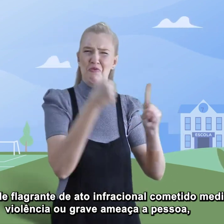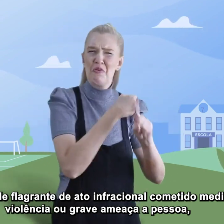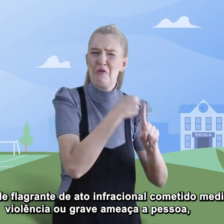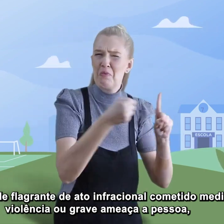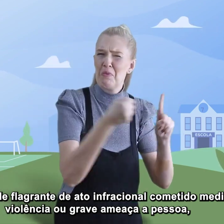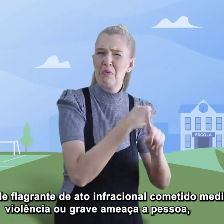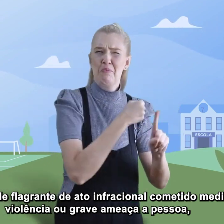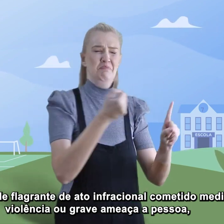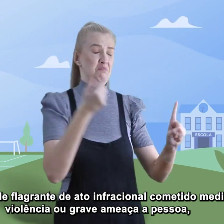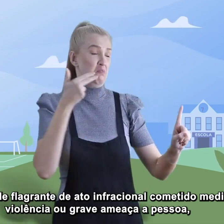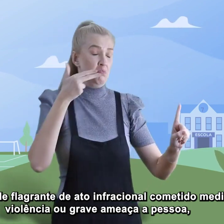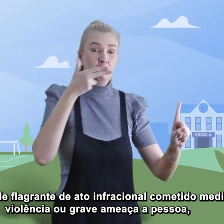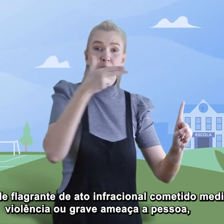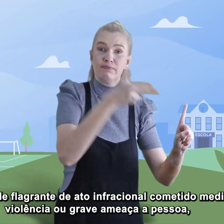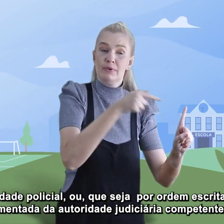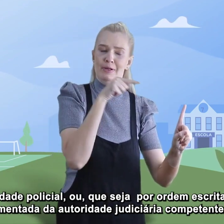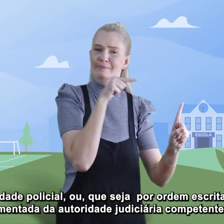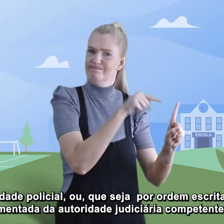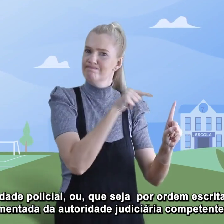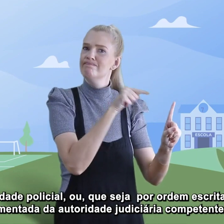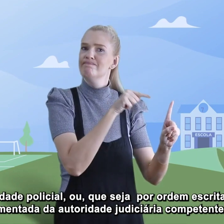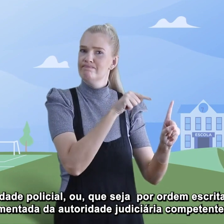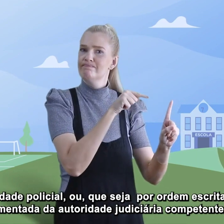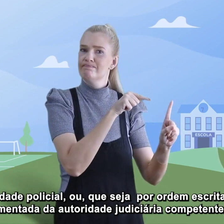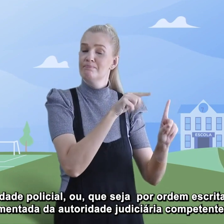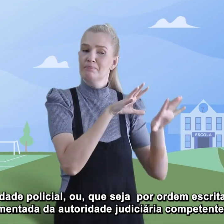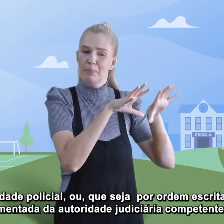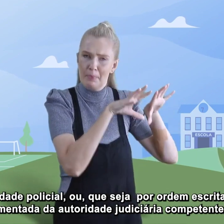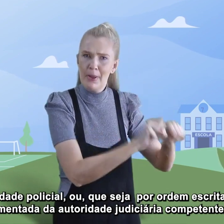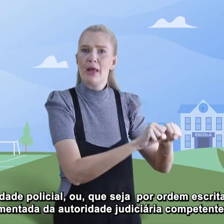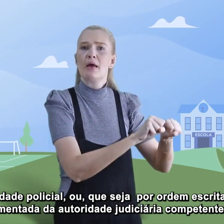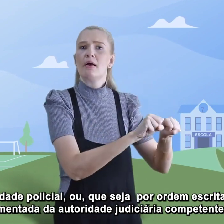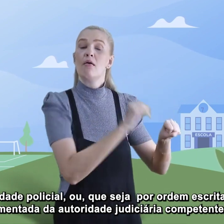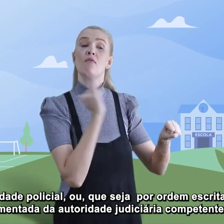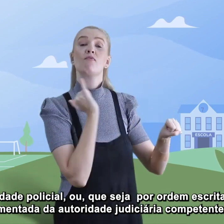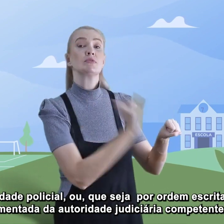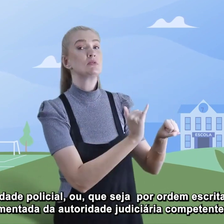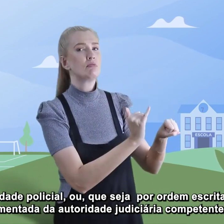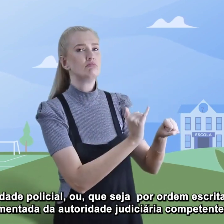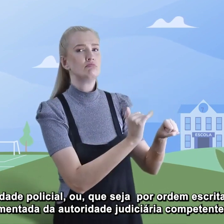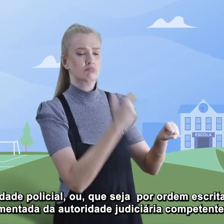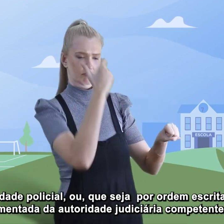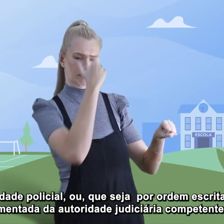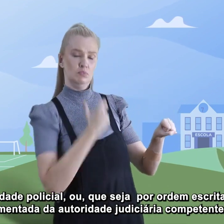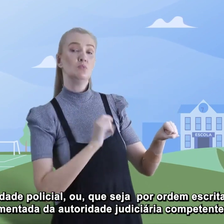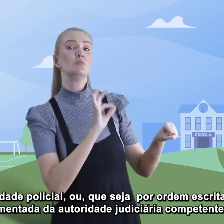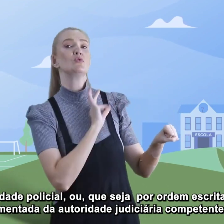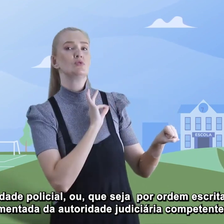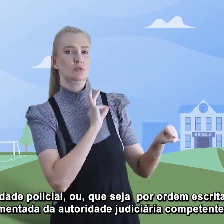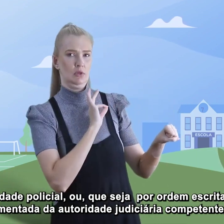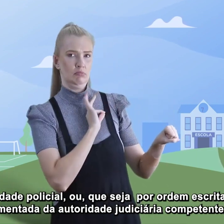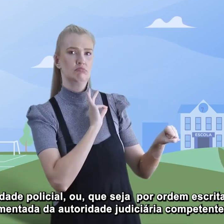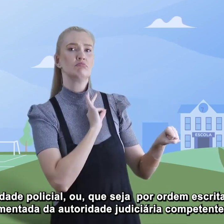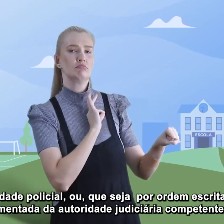grave ameaça à pessoa, a autoridade policial ou que seja por ordem escrita e fundamentada da